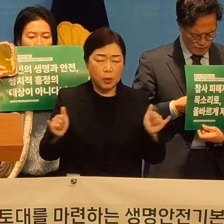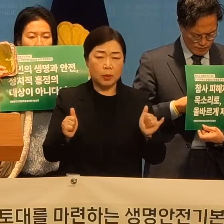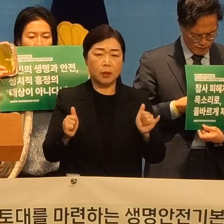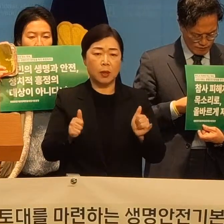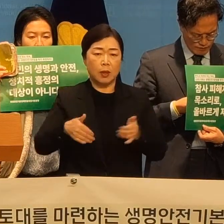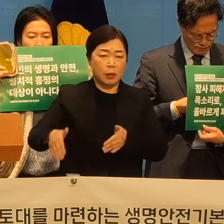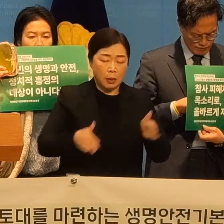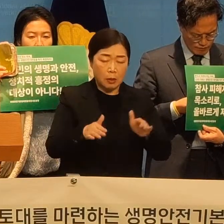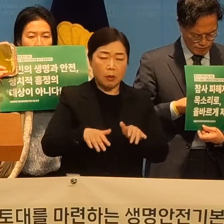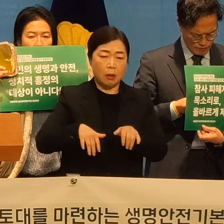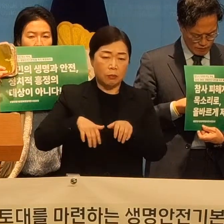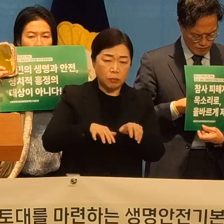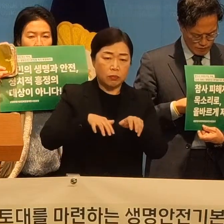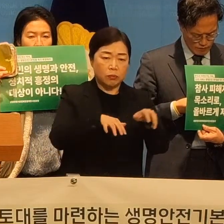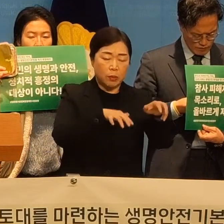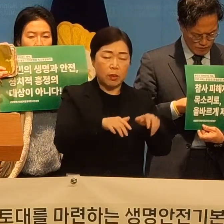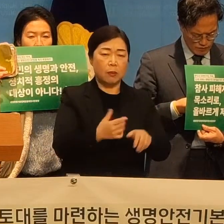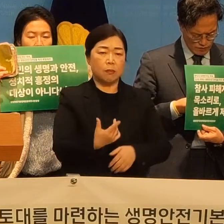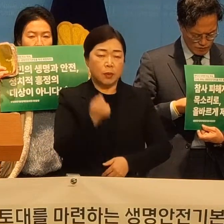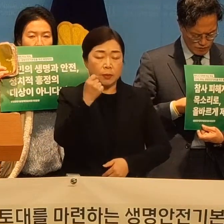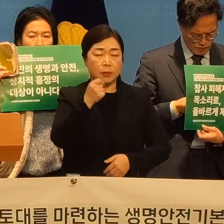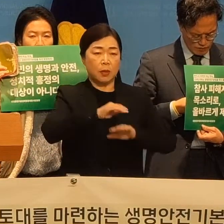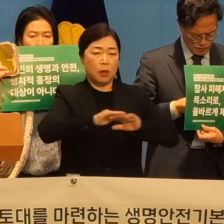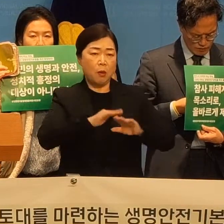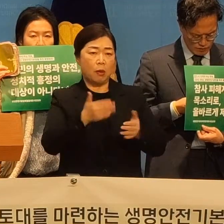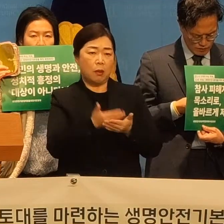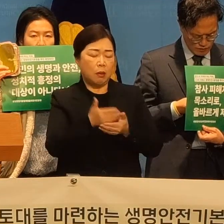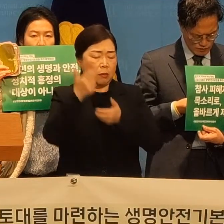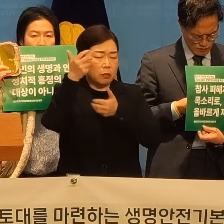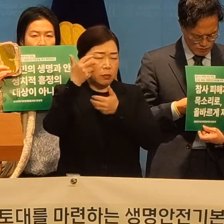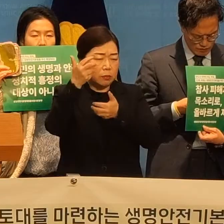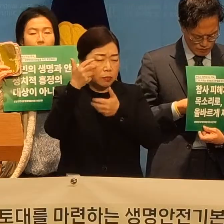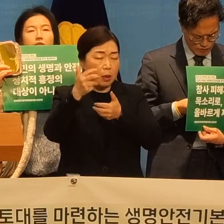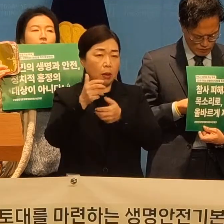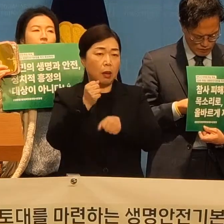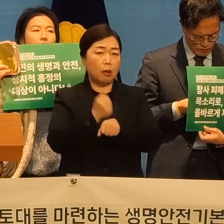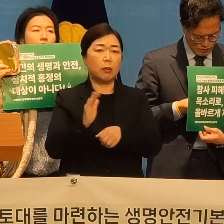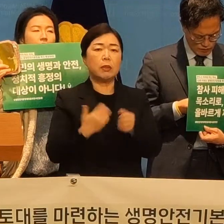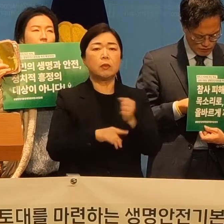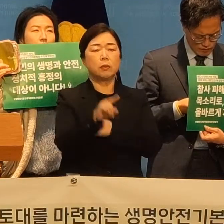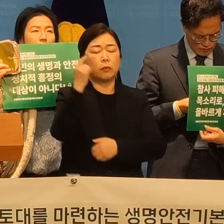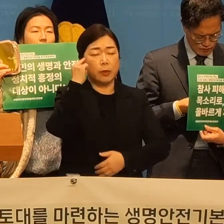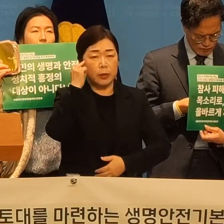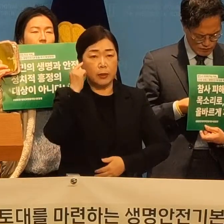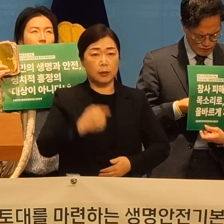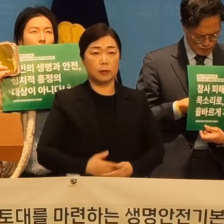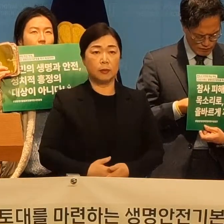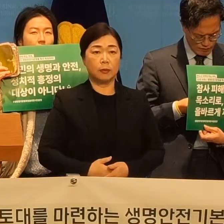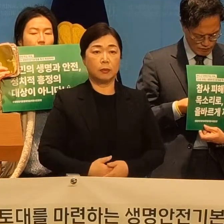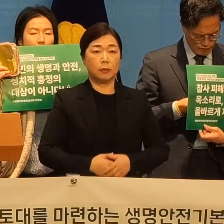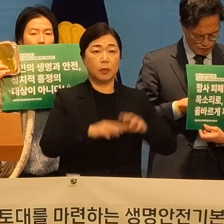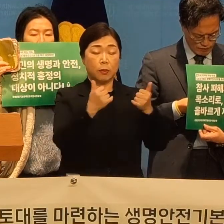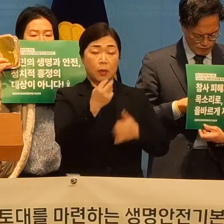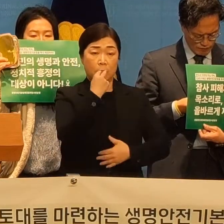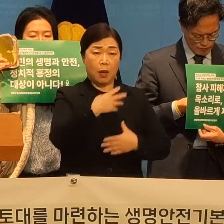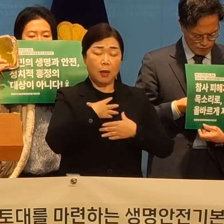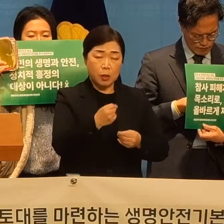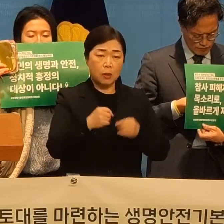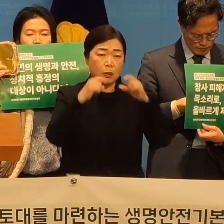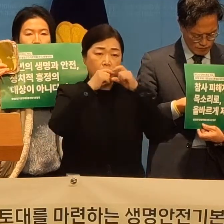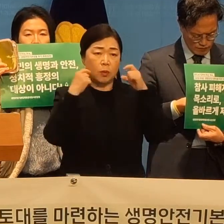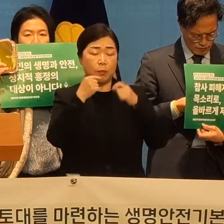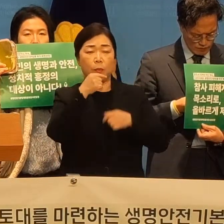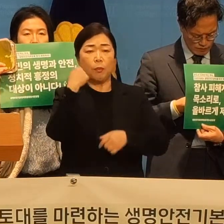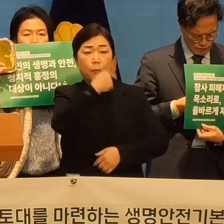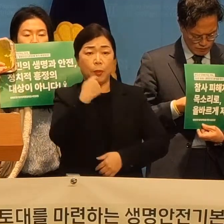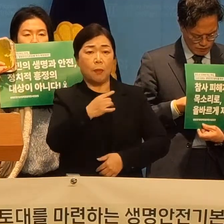하며 진상규명을 절규해야 합니까? 국민의 생명과 안전은 구호로만 지켜지지